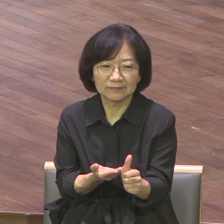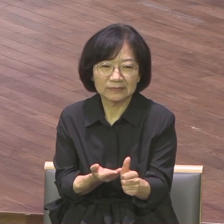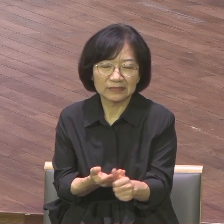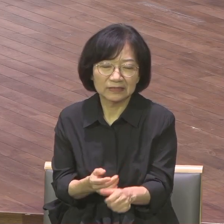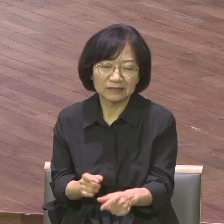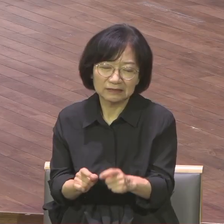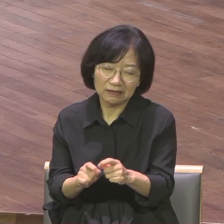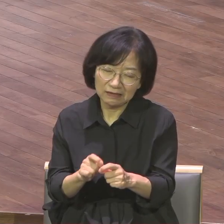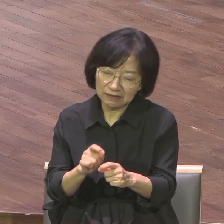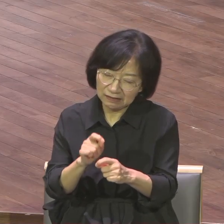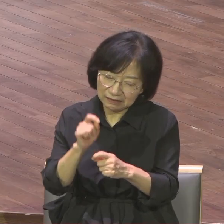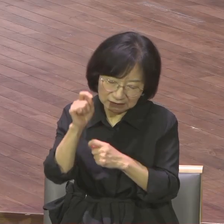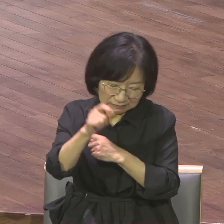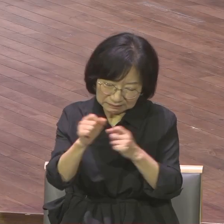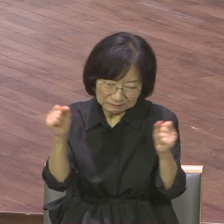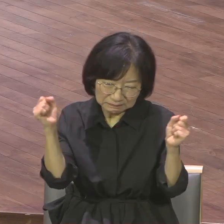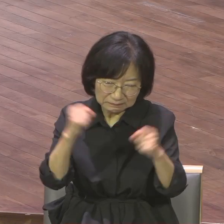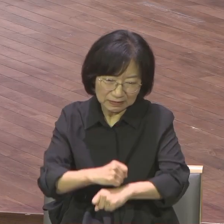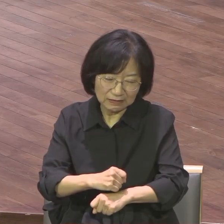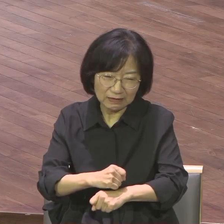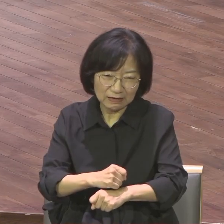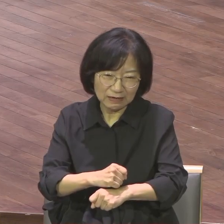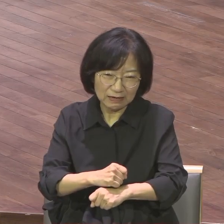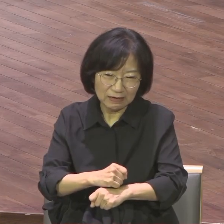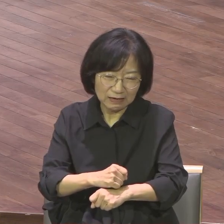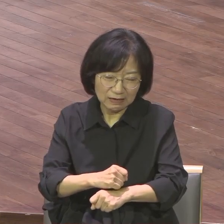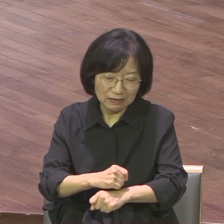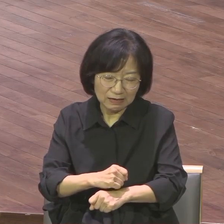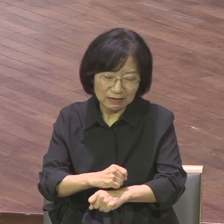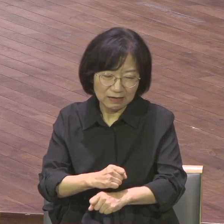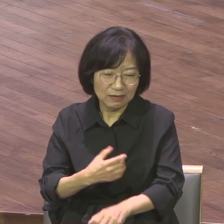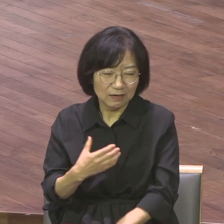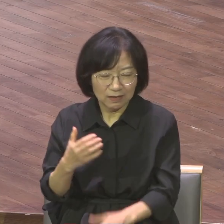속에서 죽는 것이 인간의 운명이다.